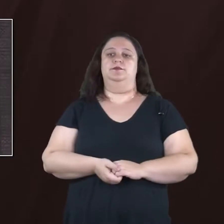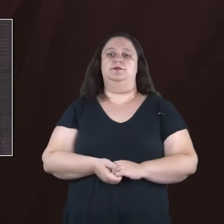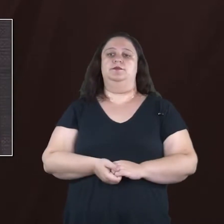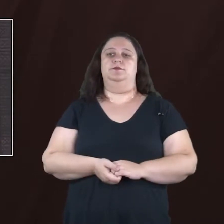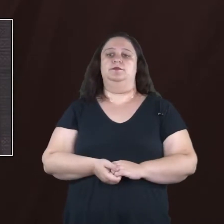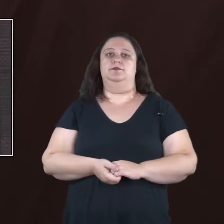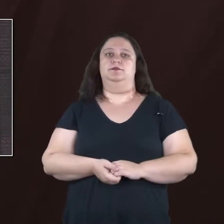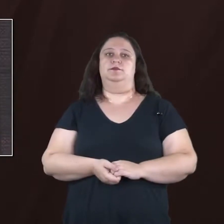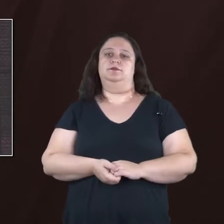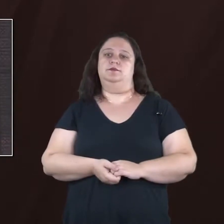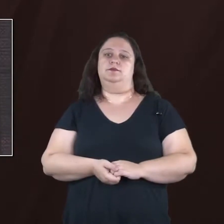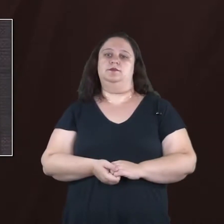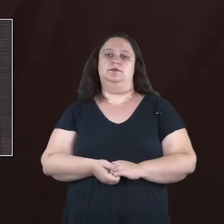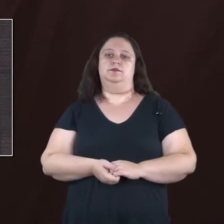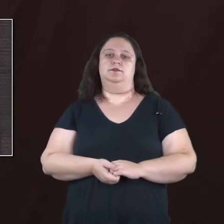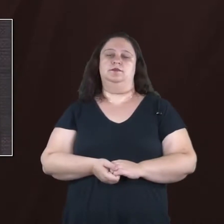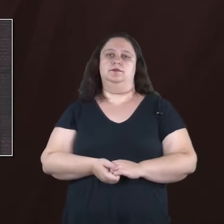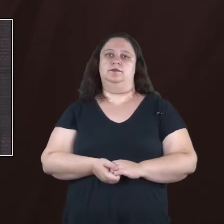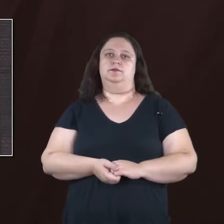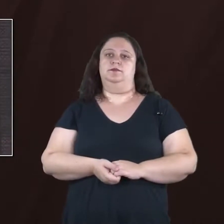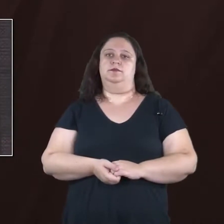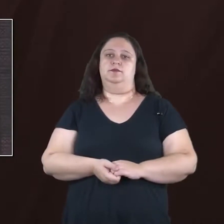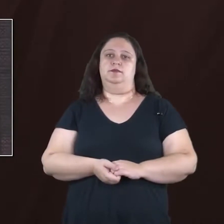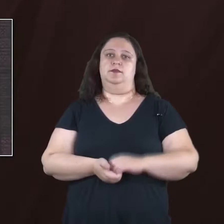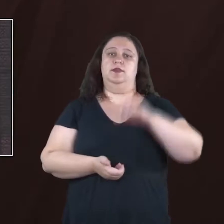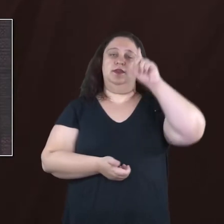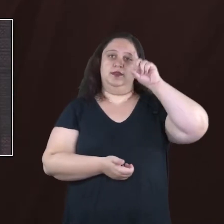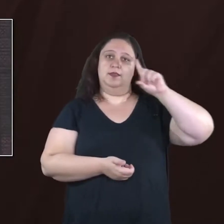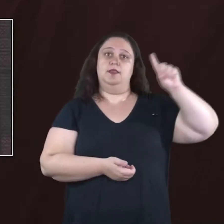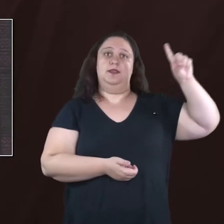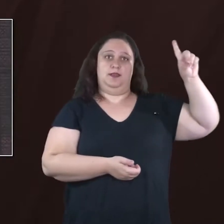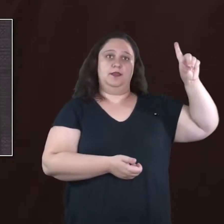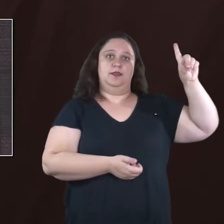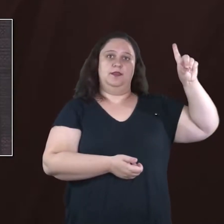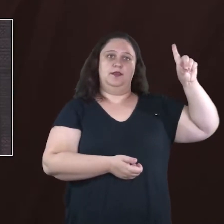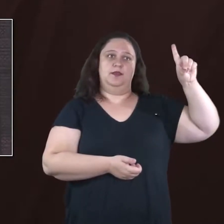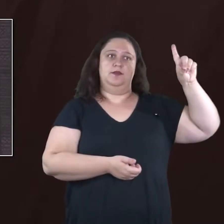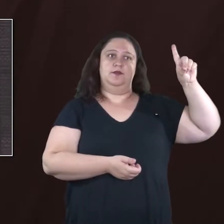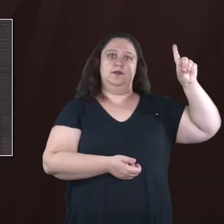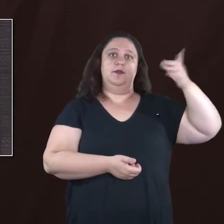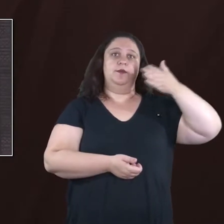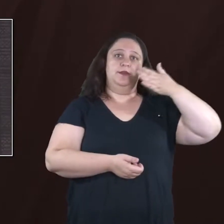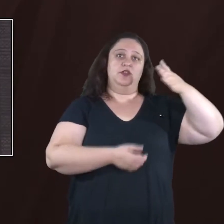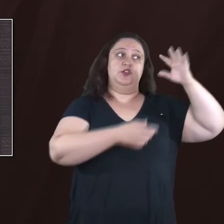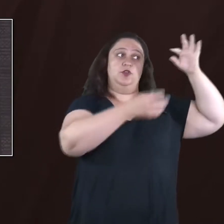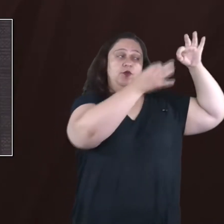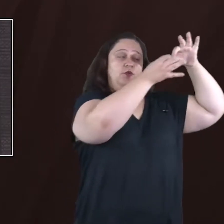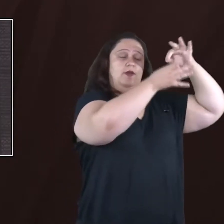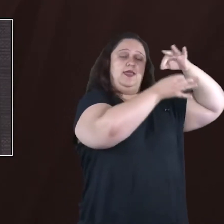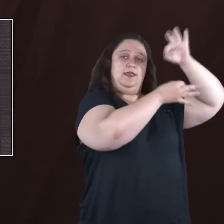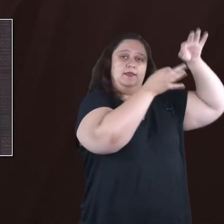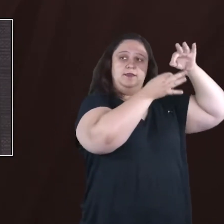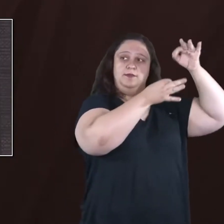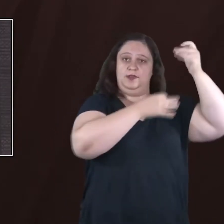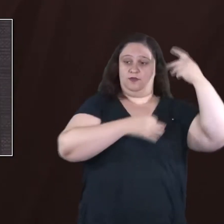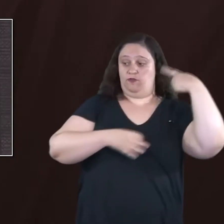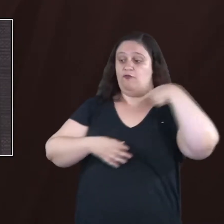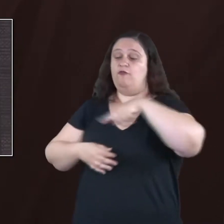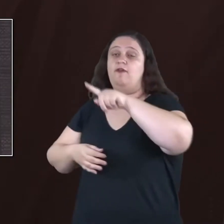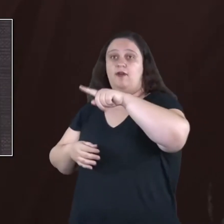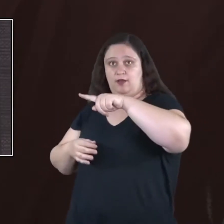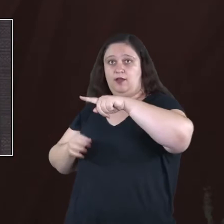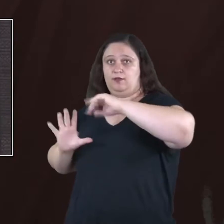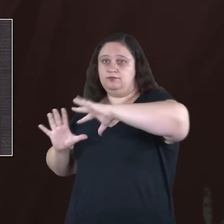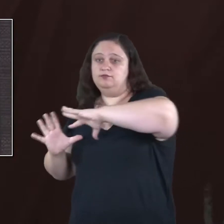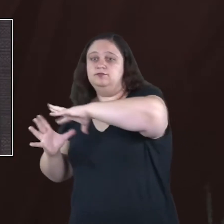hoje Deus, Ele enviou o Espírito. Na era da igreja é